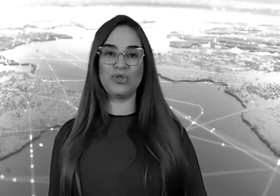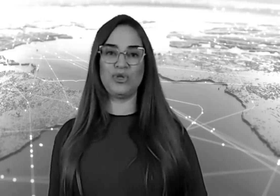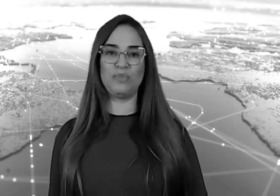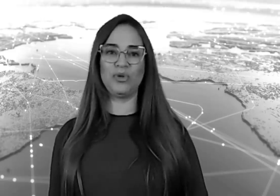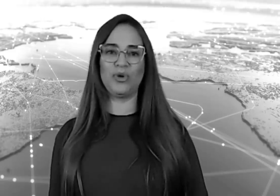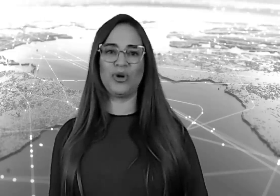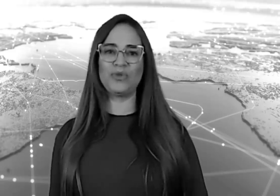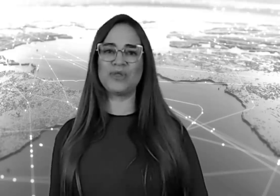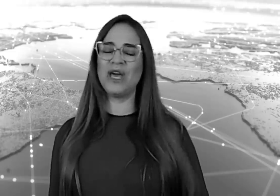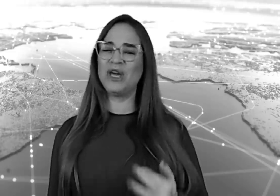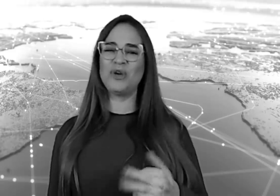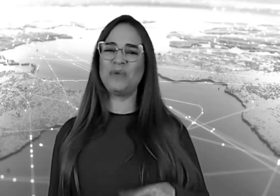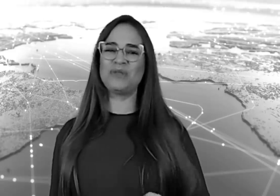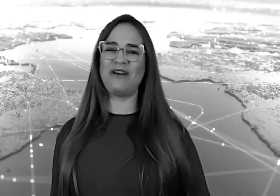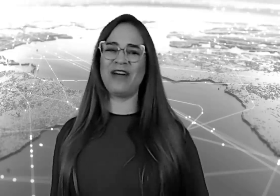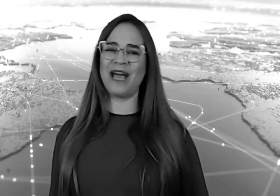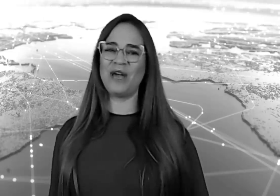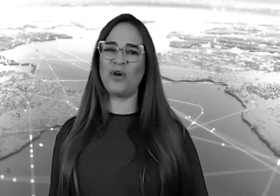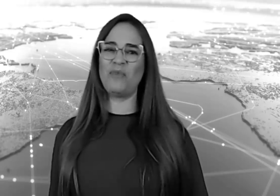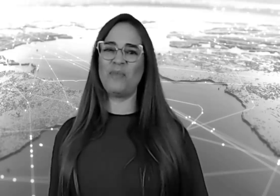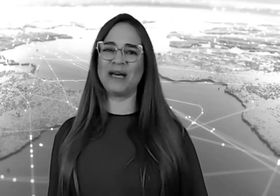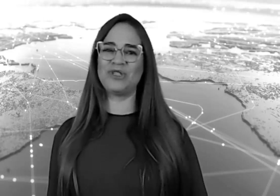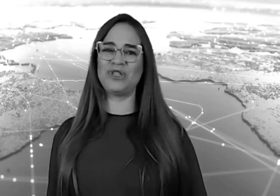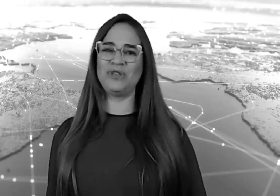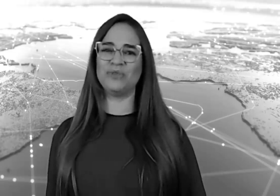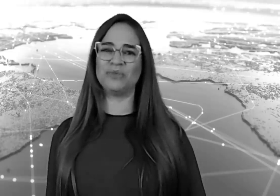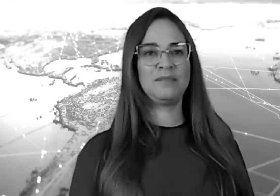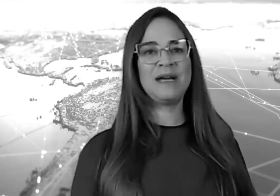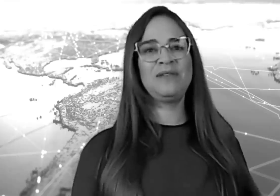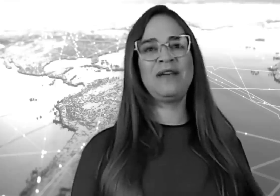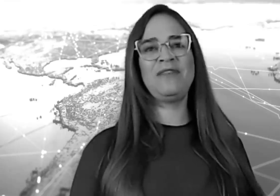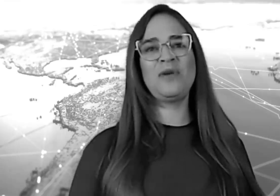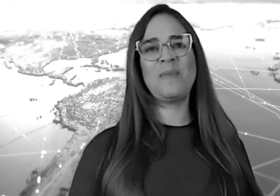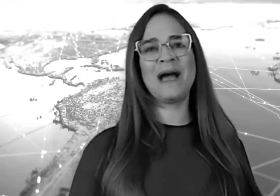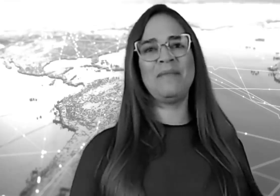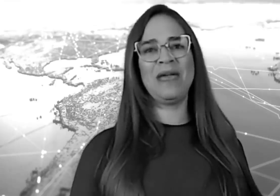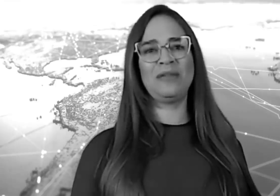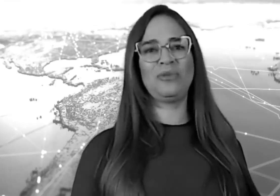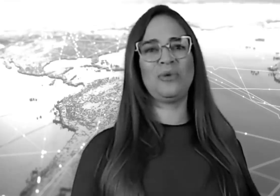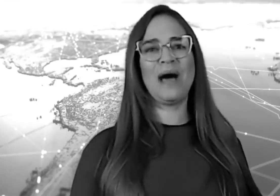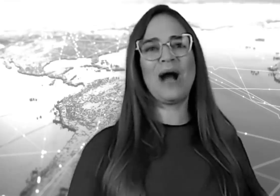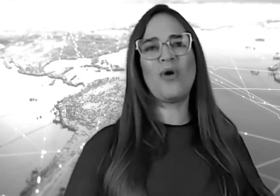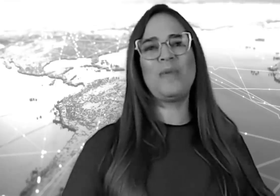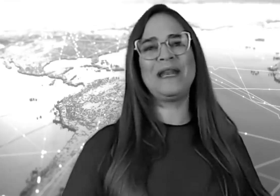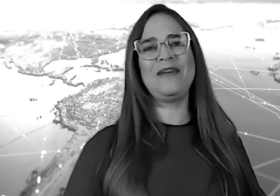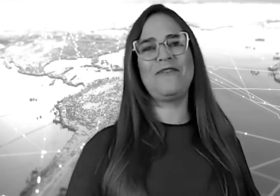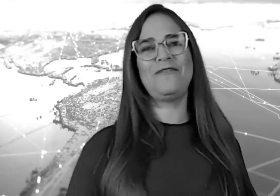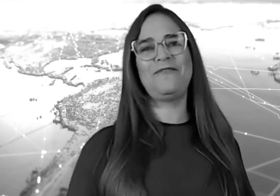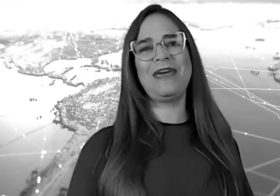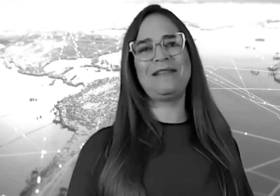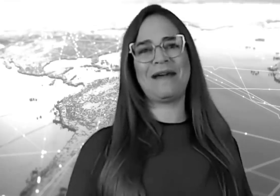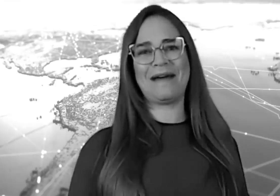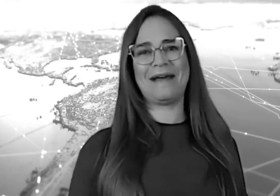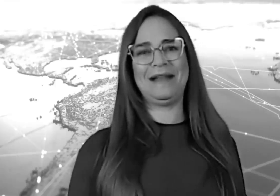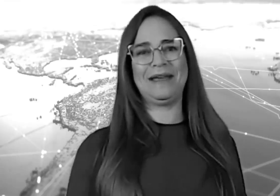de bonoros que o pessoal vai cair como um patinho. Mas não teve nenhum pagamento. A compra nem foi feita,